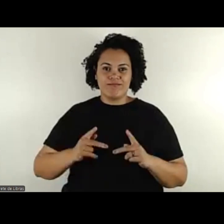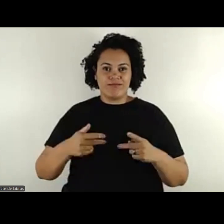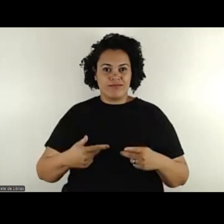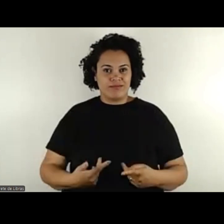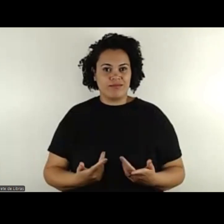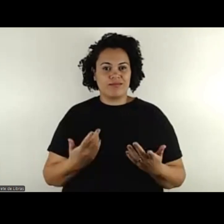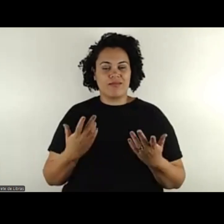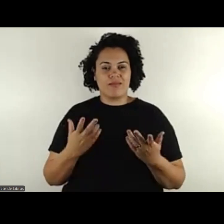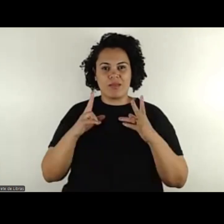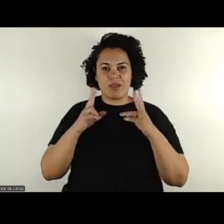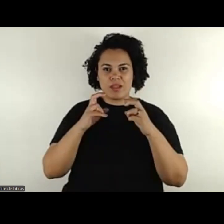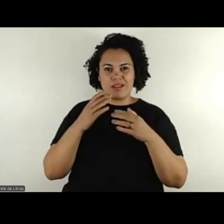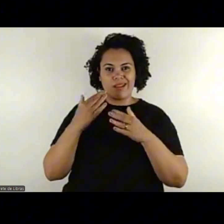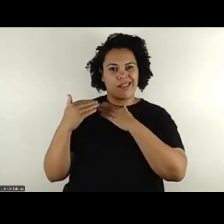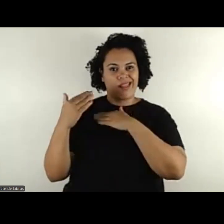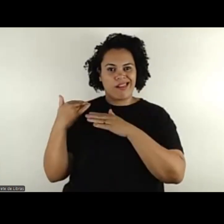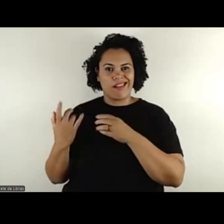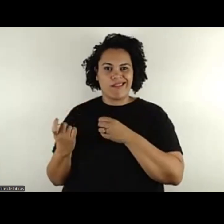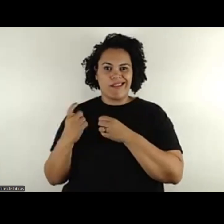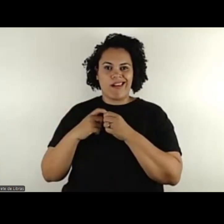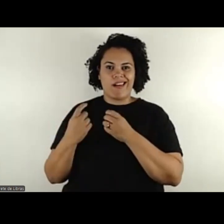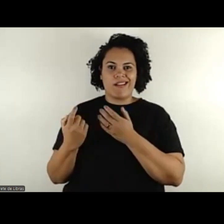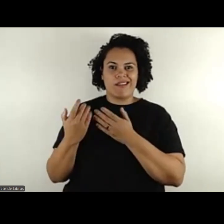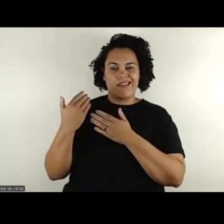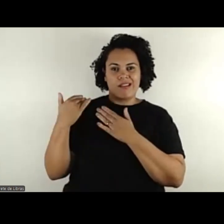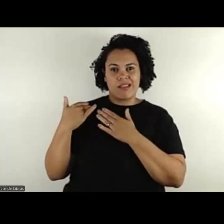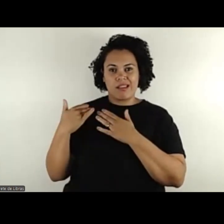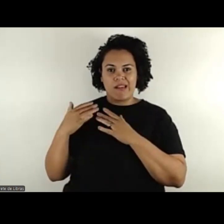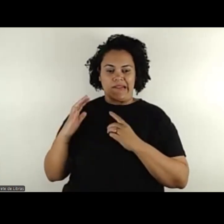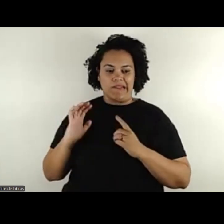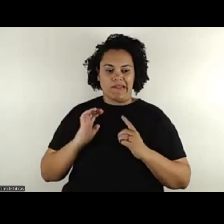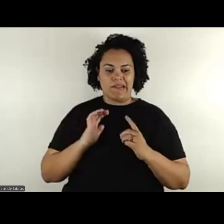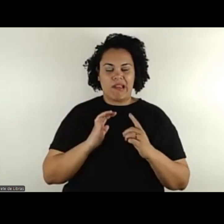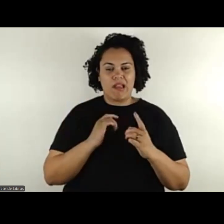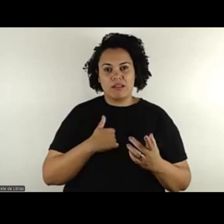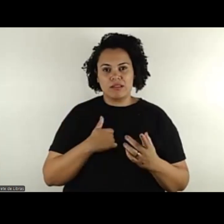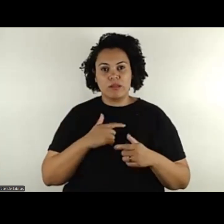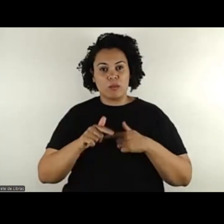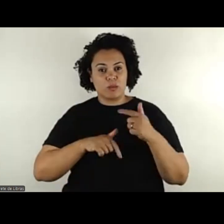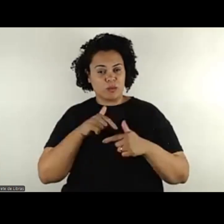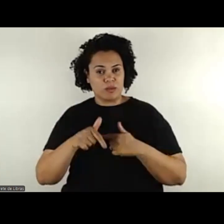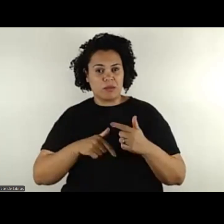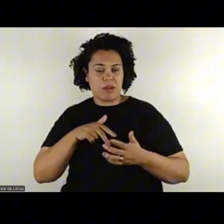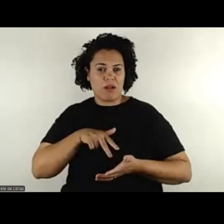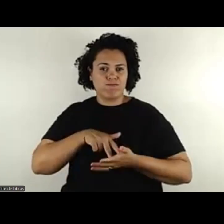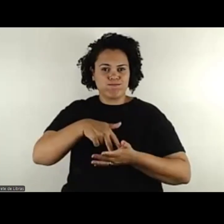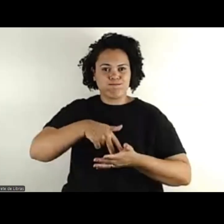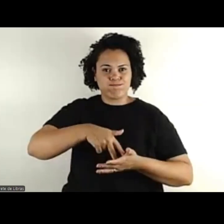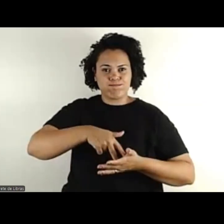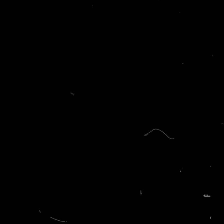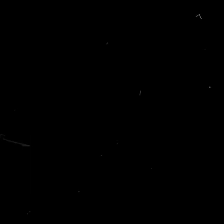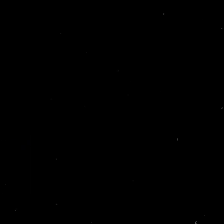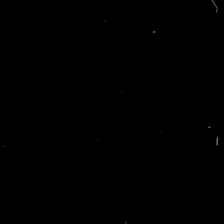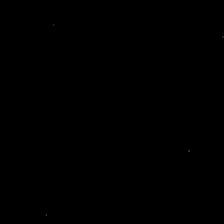termos de retrocessos e ameaças, o serviço social se posiciona em luta e